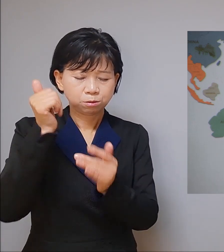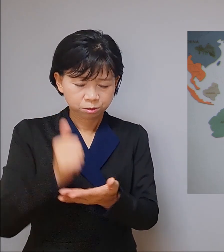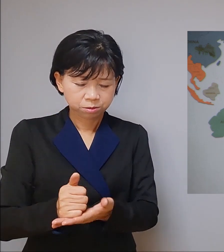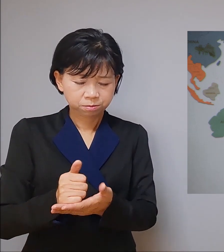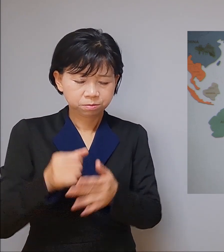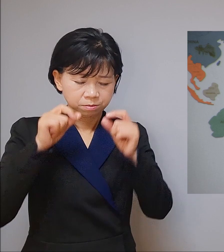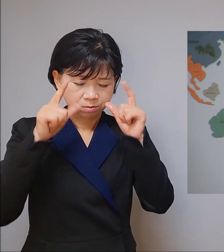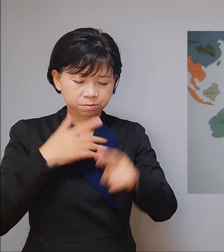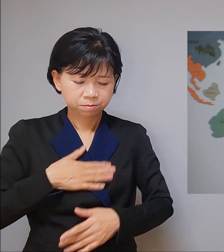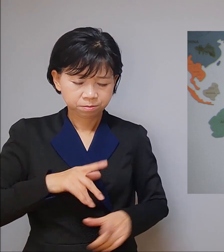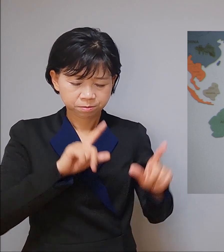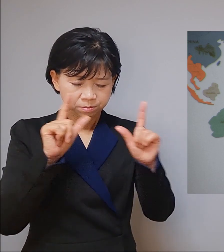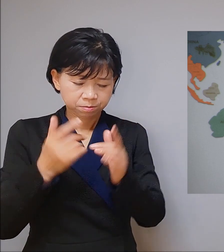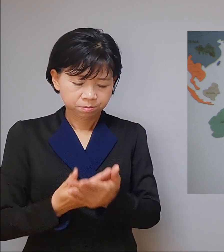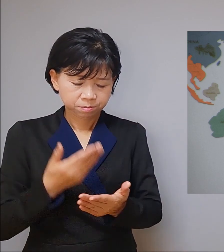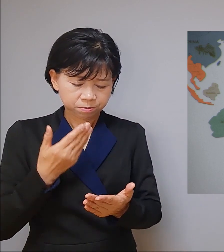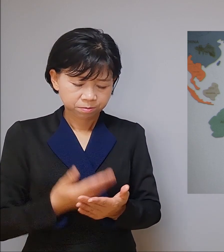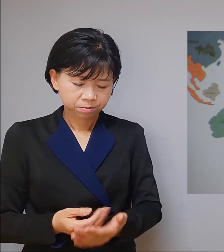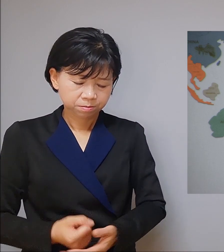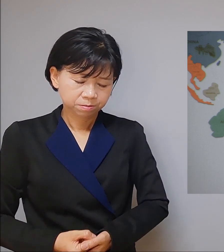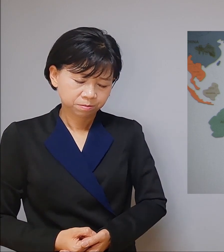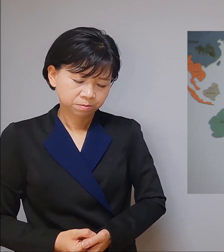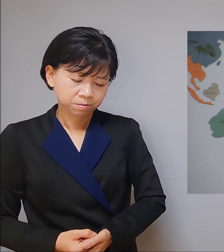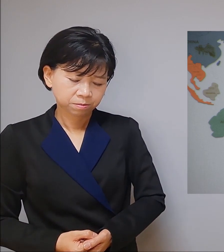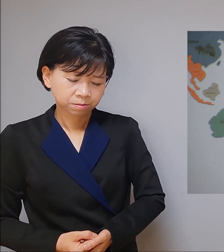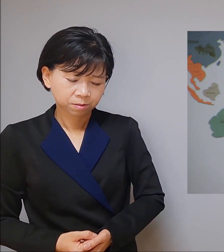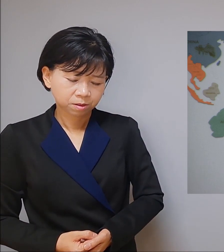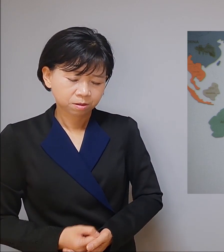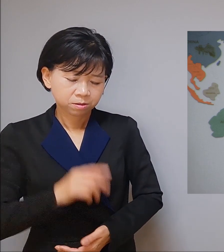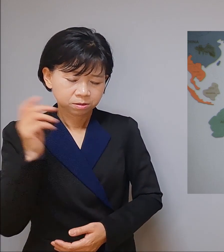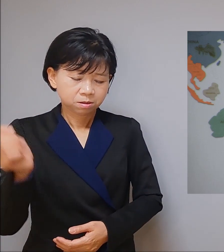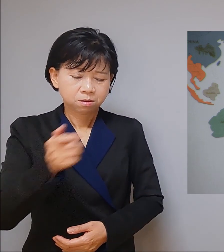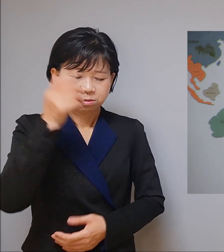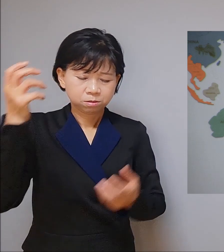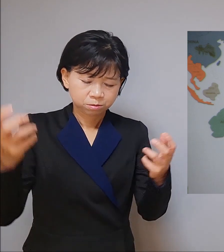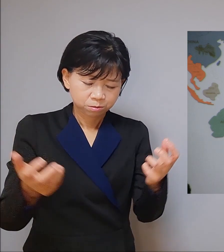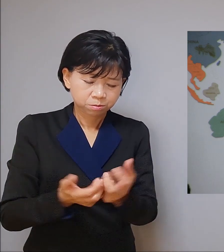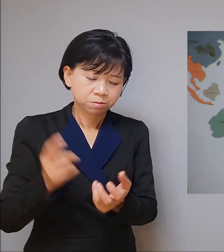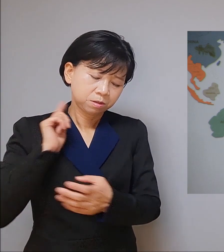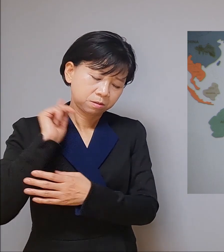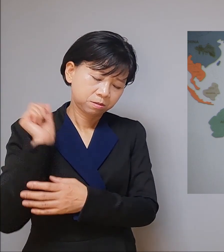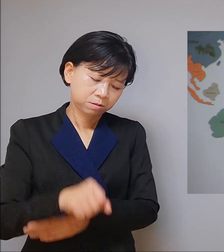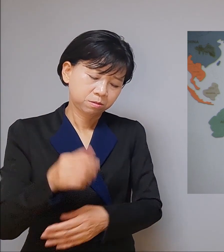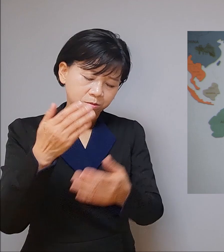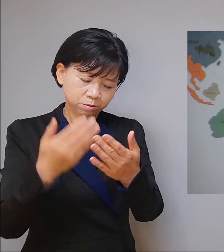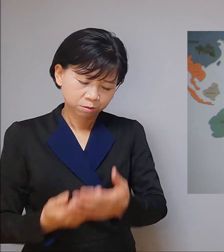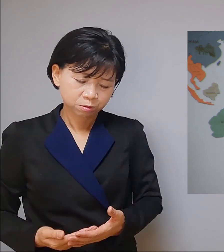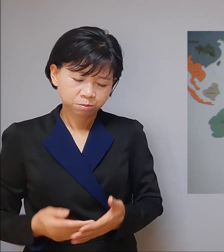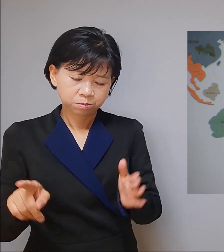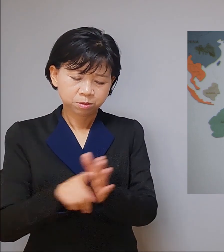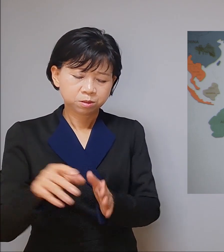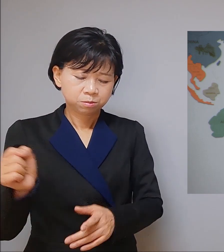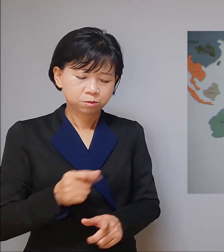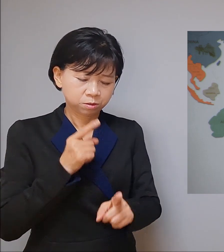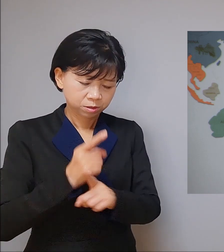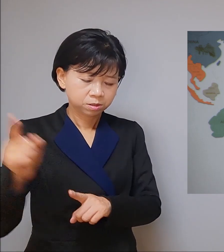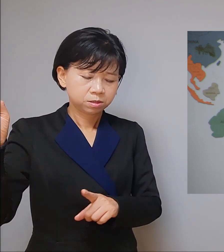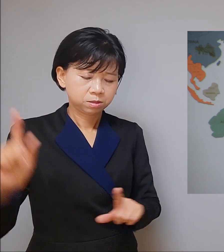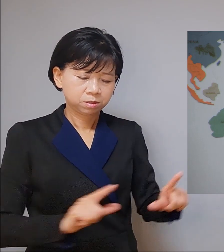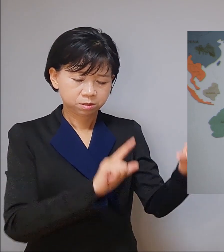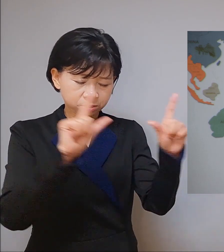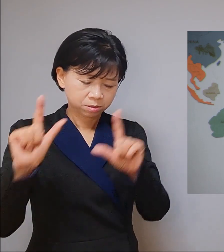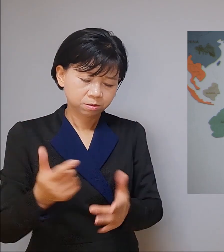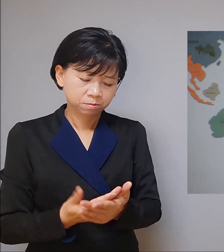깨닫고 살아가는 우리들 되게 하여 주시옵소서. 성령 충만을 허락하여 주셔서 믿음으로 승리하는 우리들